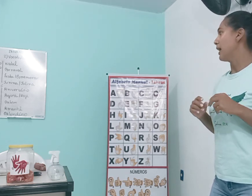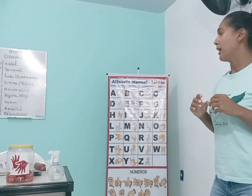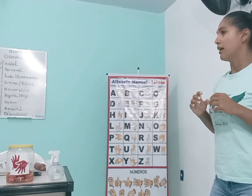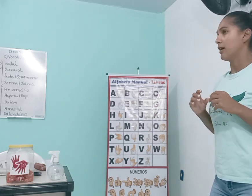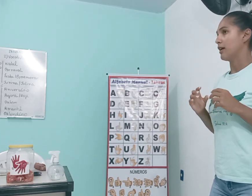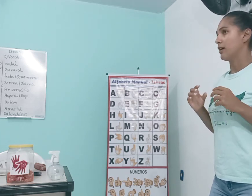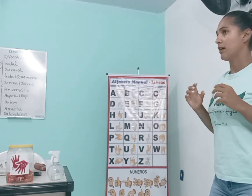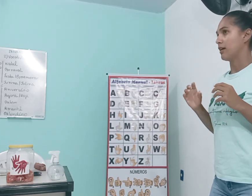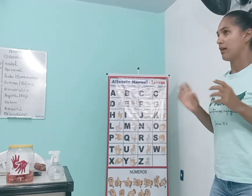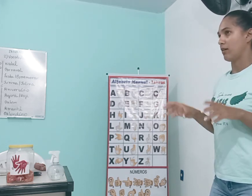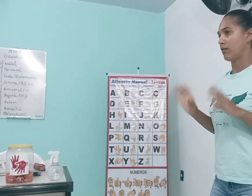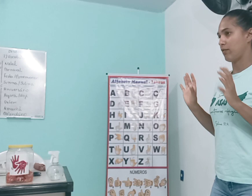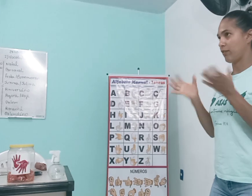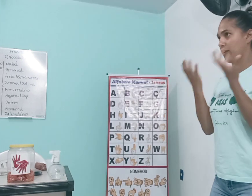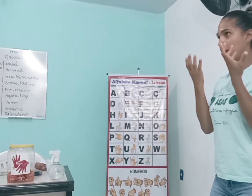festa junina.